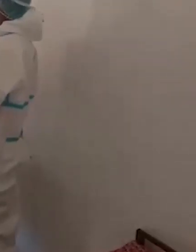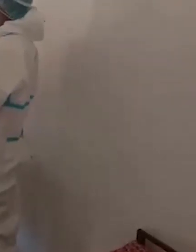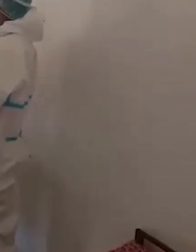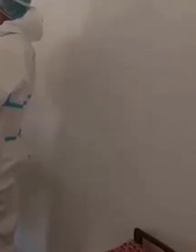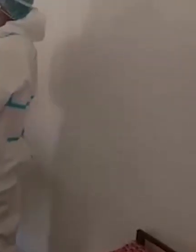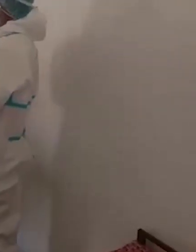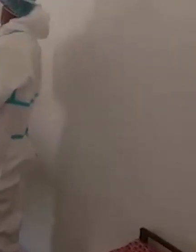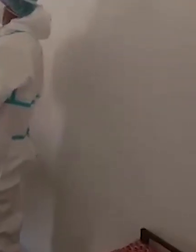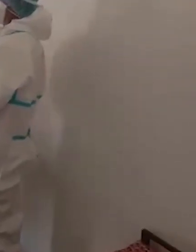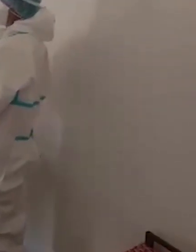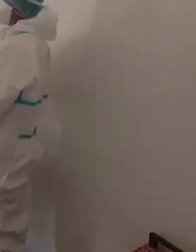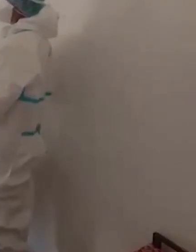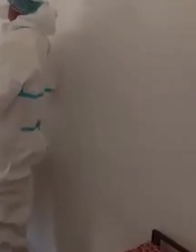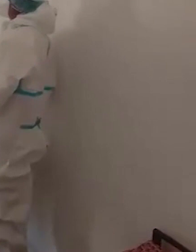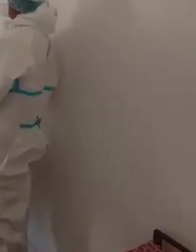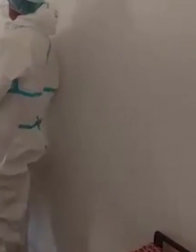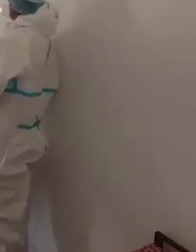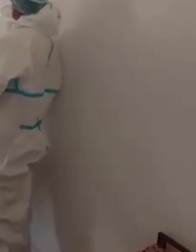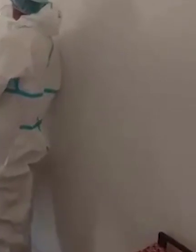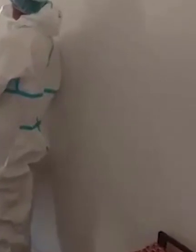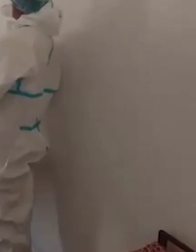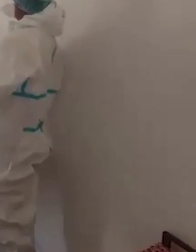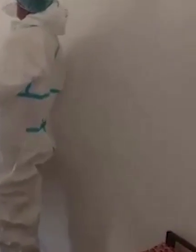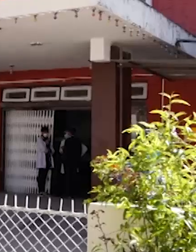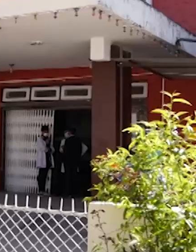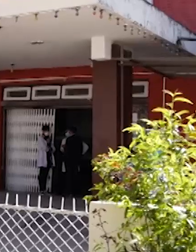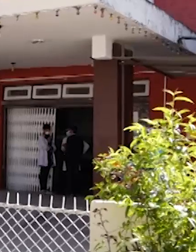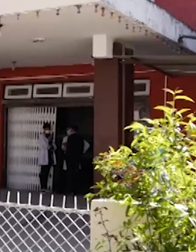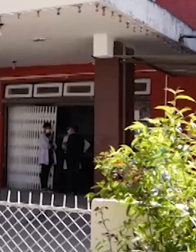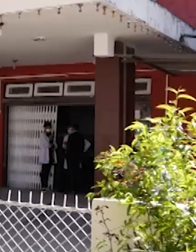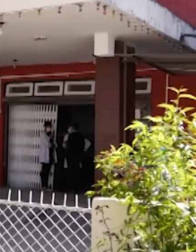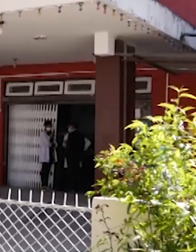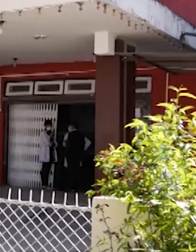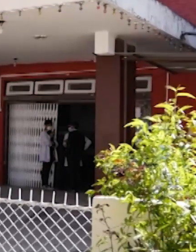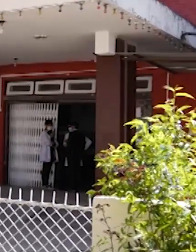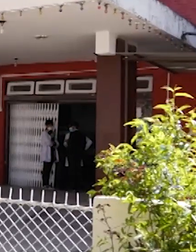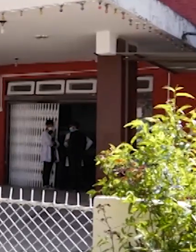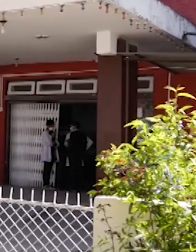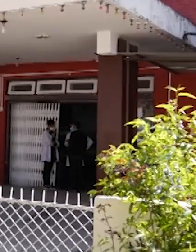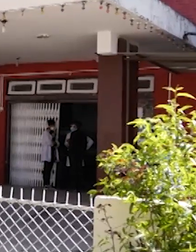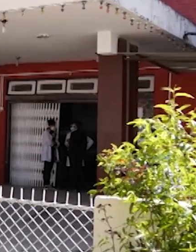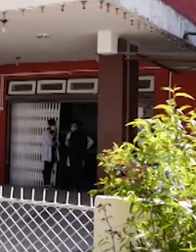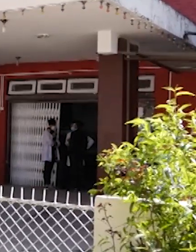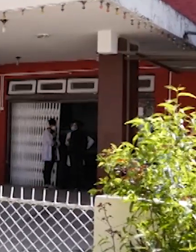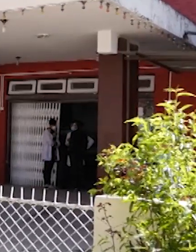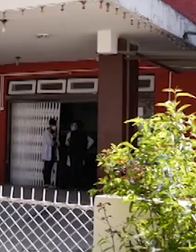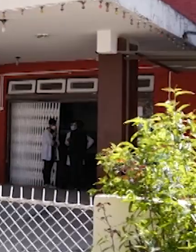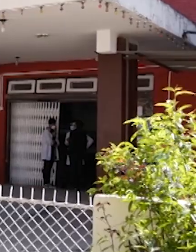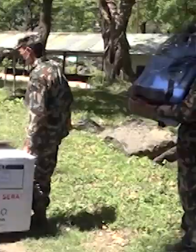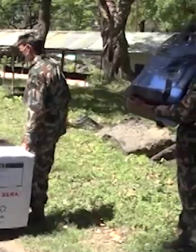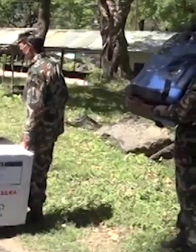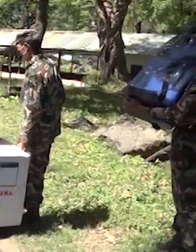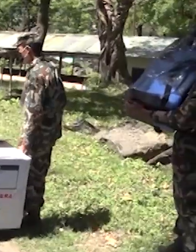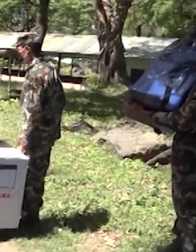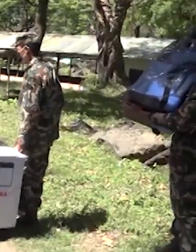बसेका सबैको ऱ्यापिड डायग्नोस्टिक किटबाट परीक्षण गर्ने तयारी भएको छ। शनिबारसम्म 82 आइसोलेसनमा रहेको र पछिल्लो 3 दिन यता